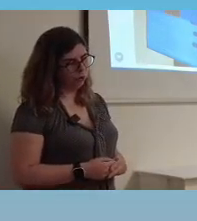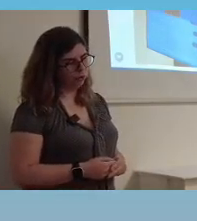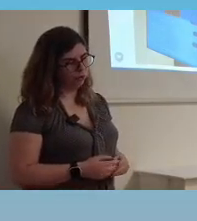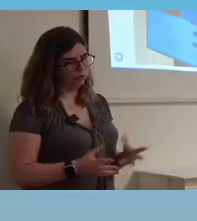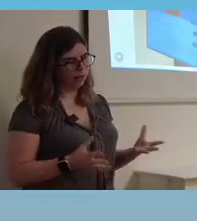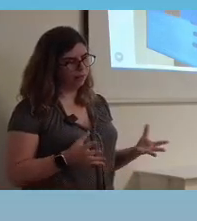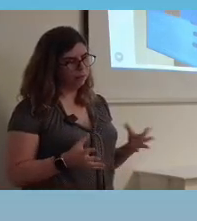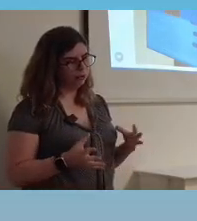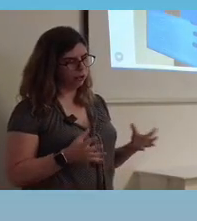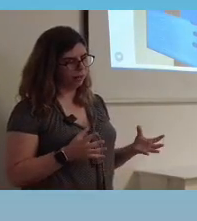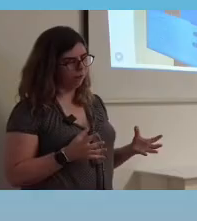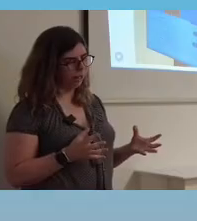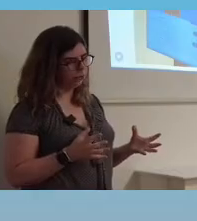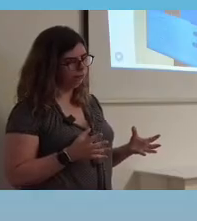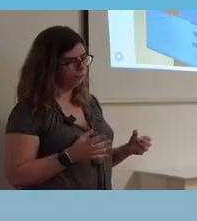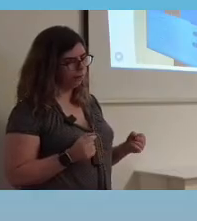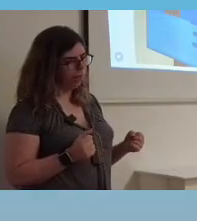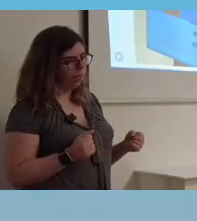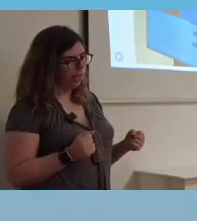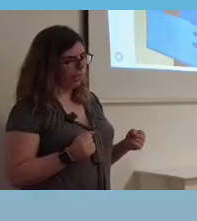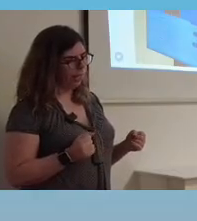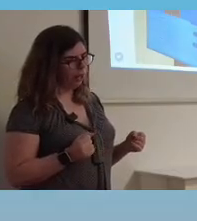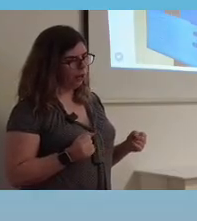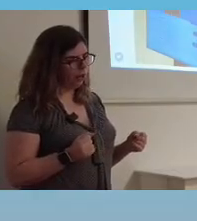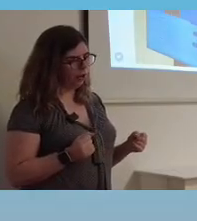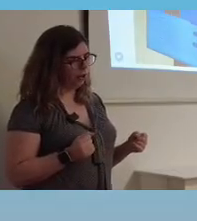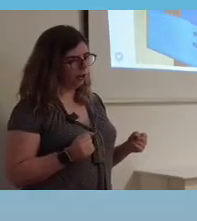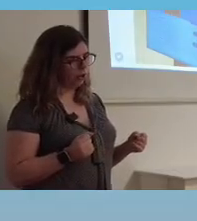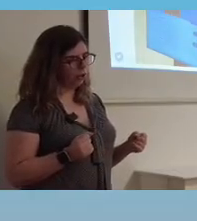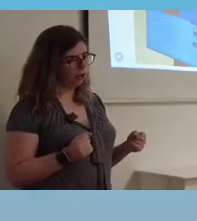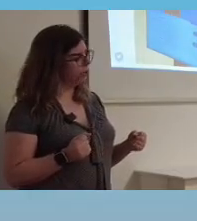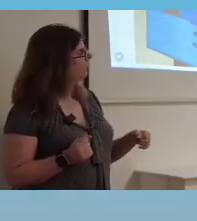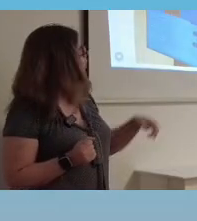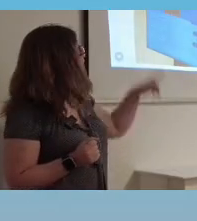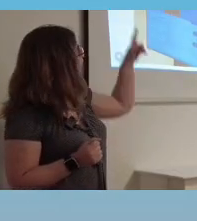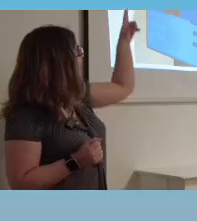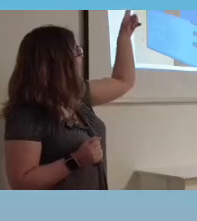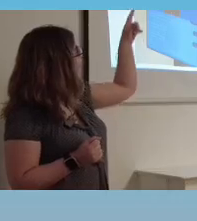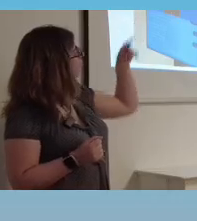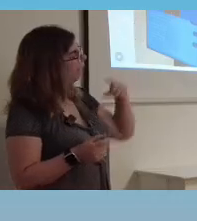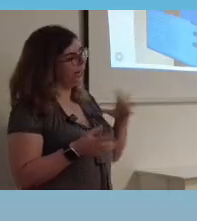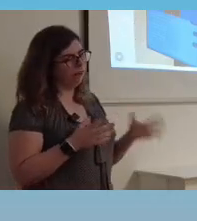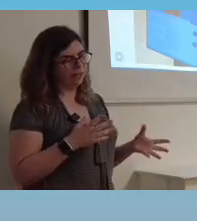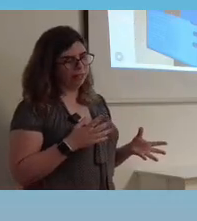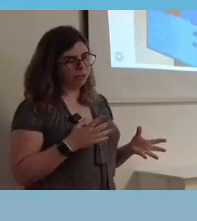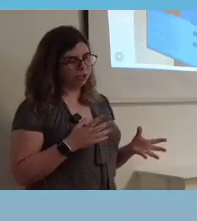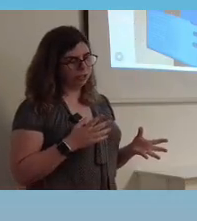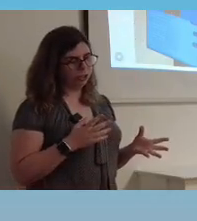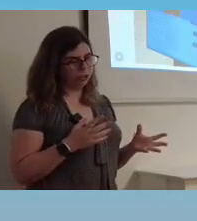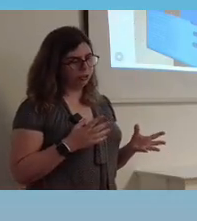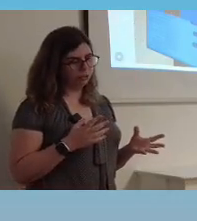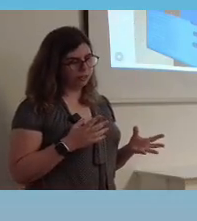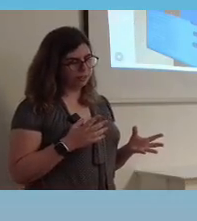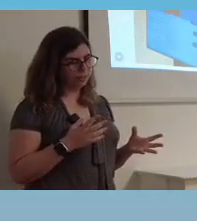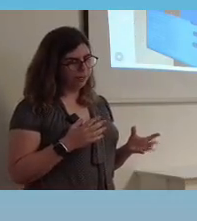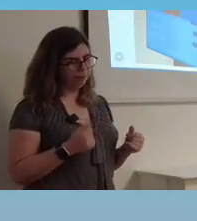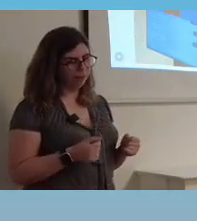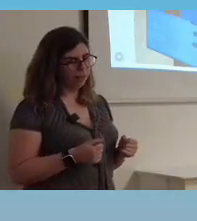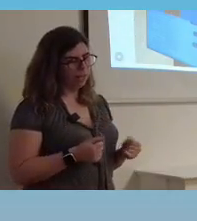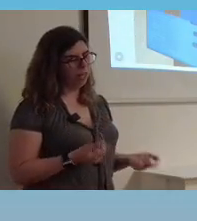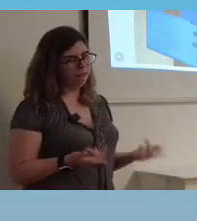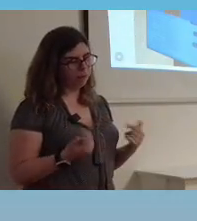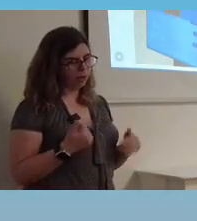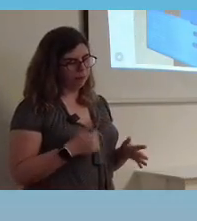et du coup, c'est un démo sur la livraison. Et sur le petit arrêt, il va capturer ce que je suis en train de